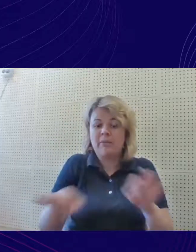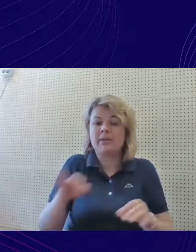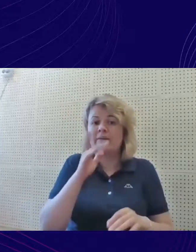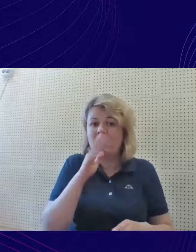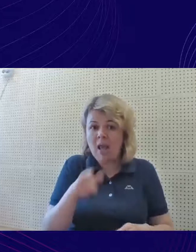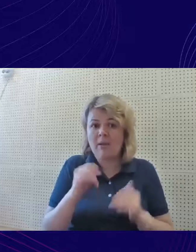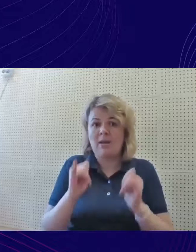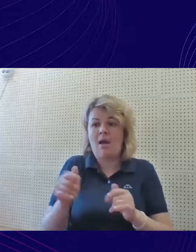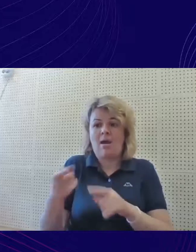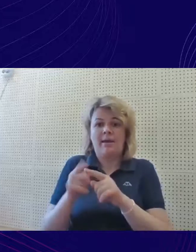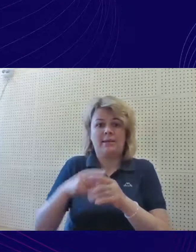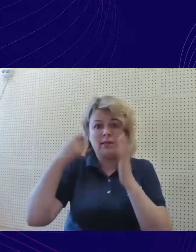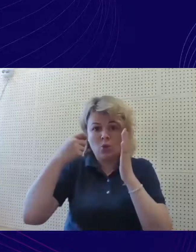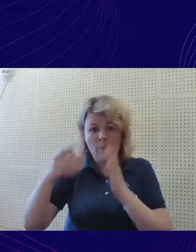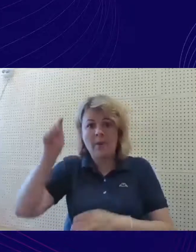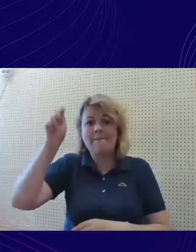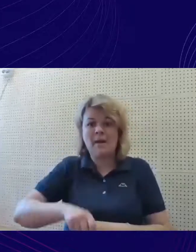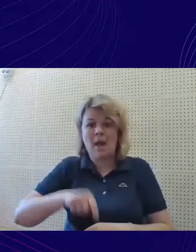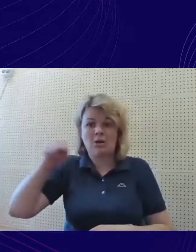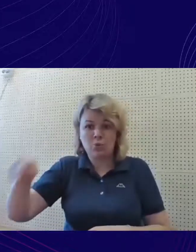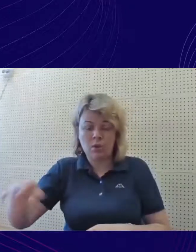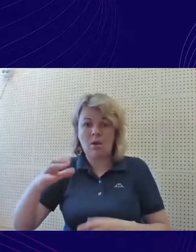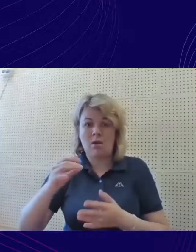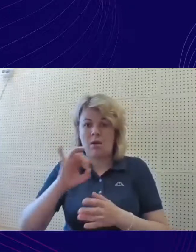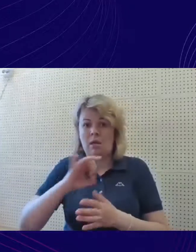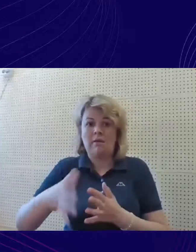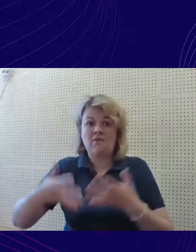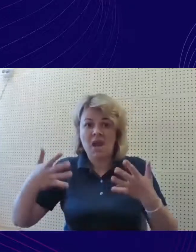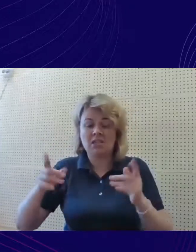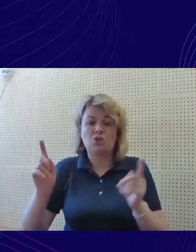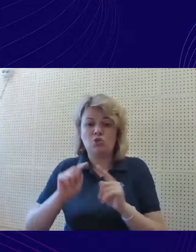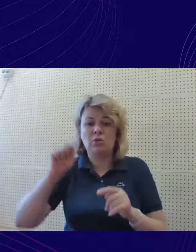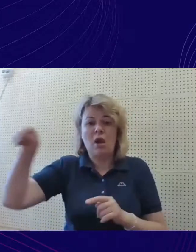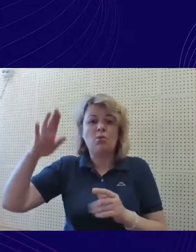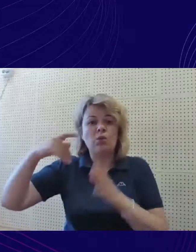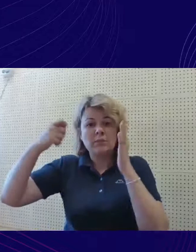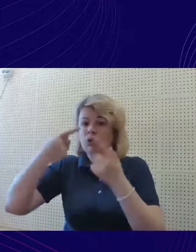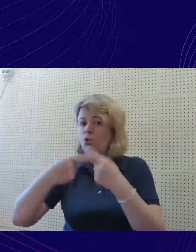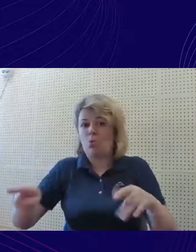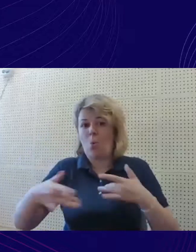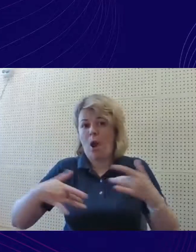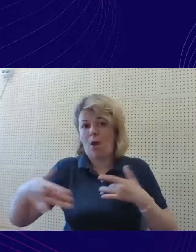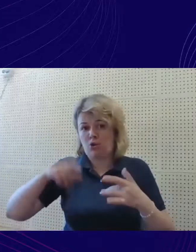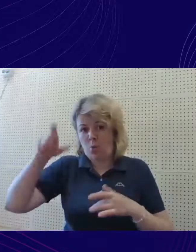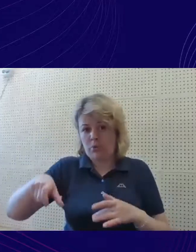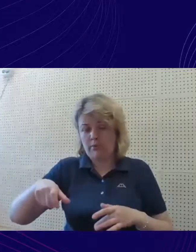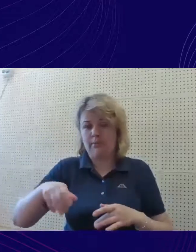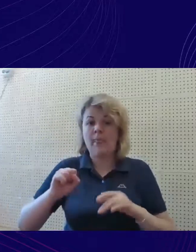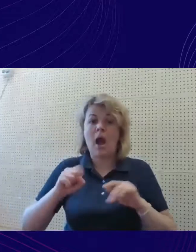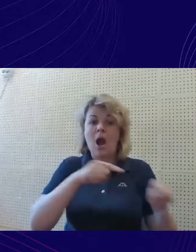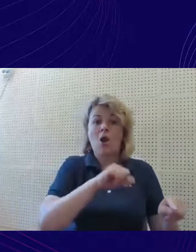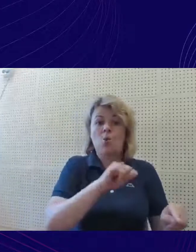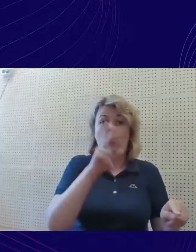Одессу, и вдруг выясняется, что вместо него будет сниматься другой актер. А у Муратова актера